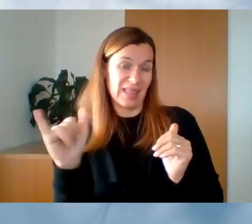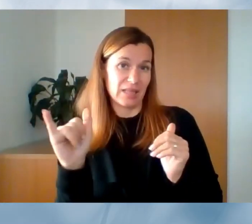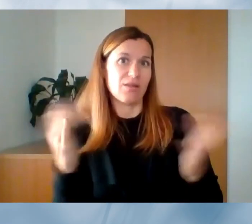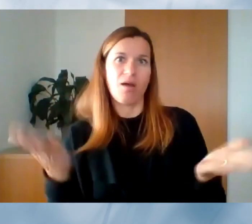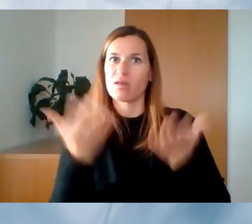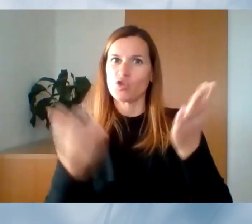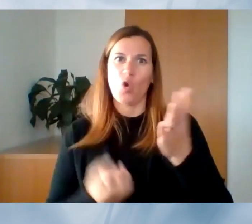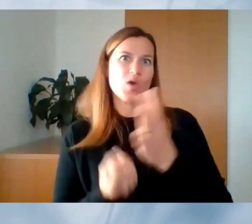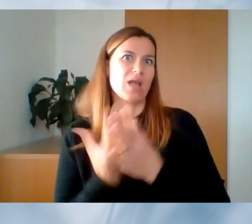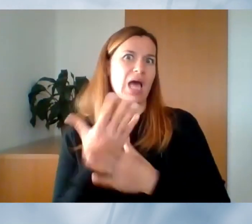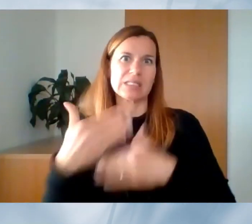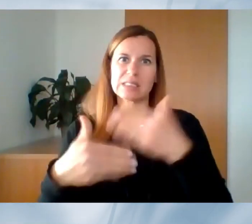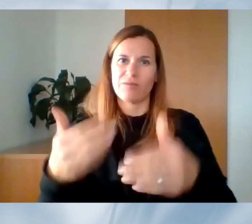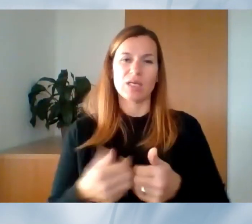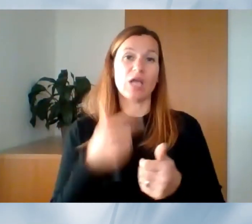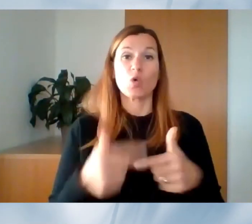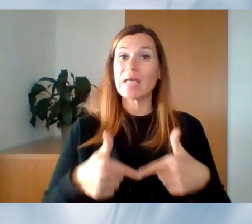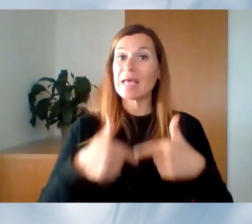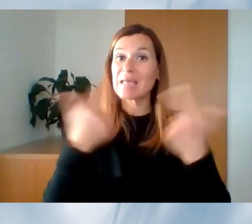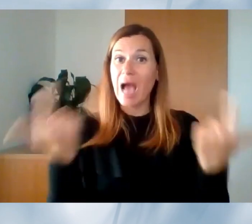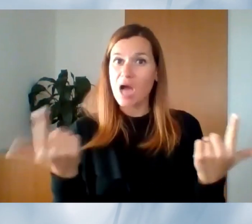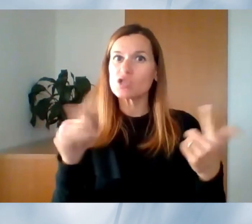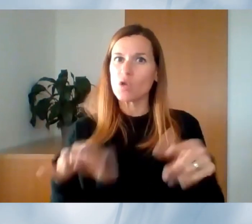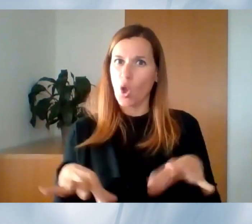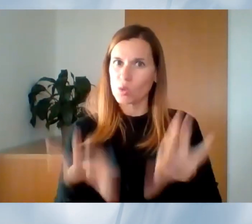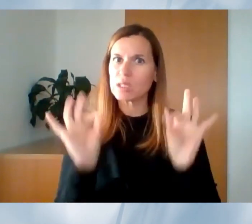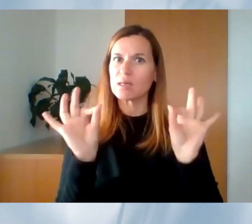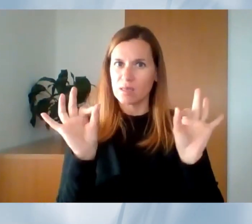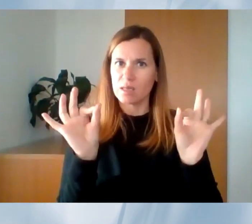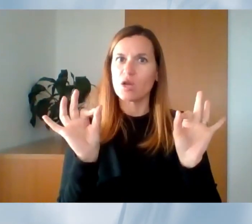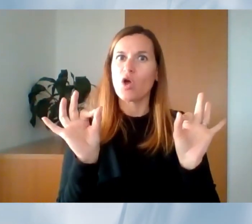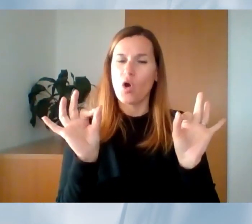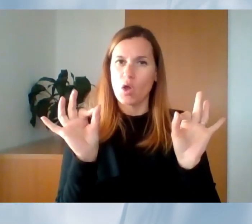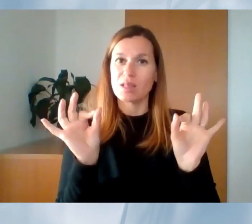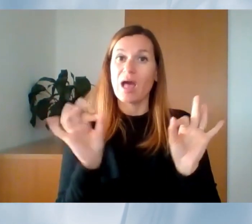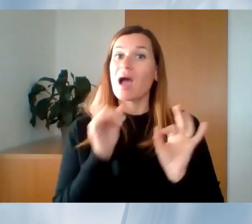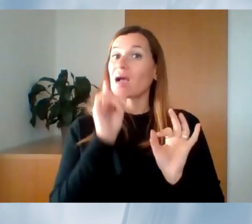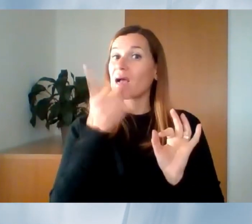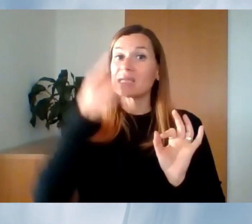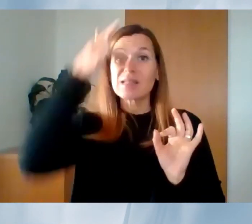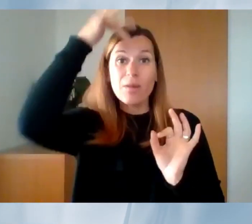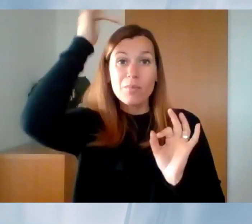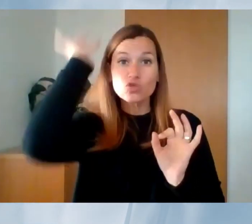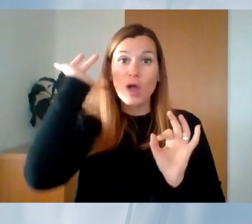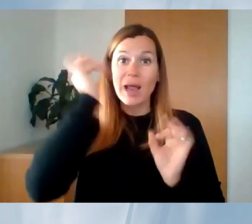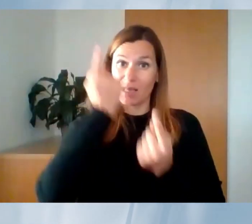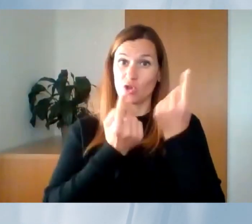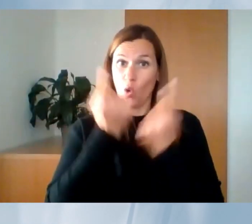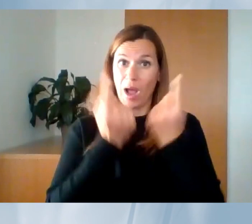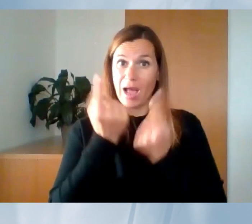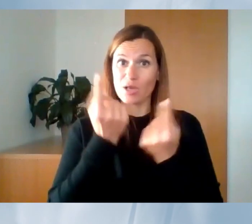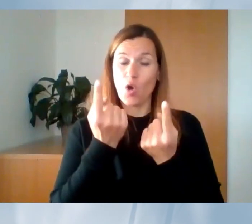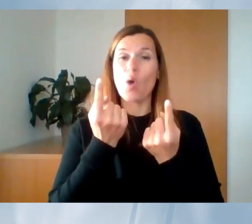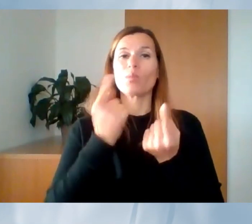razvija, znanost o možganih je zelo jasno odkrila, da kar se v